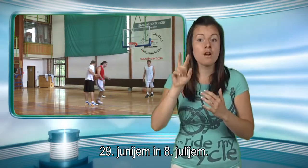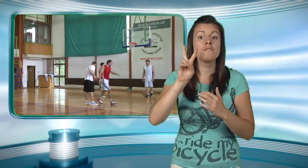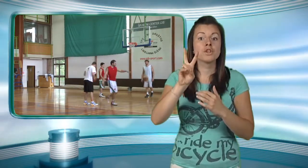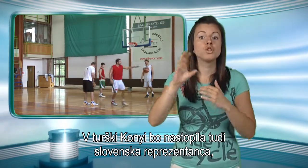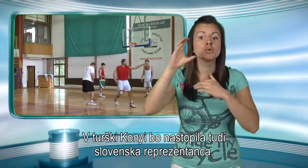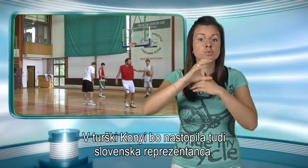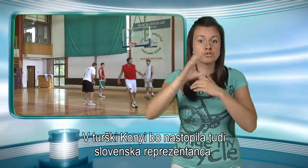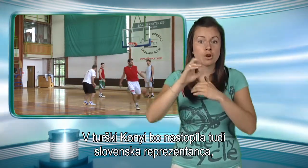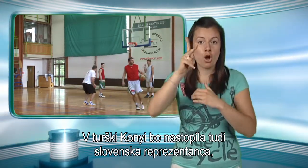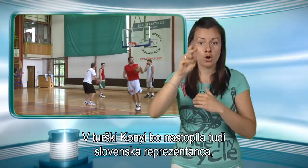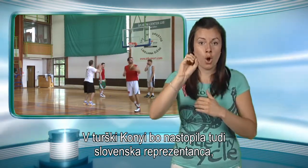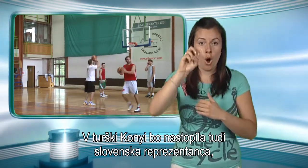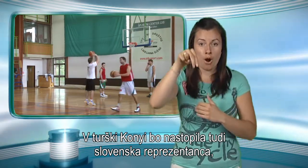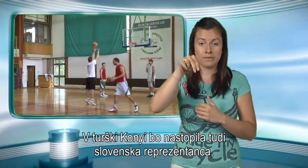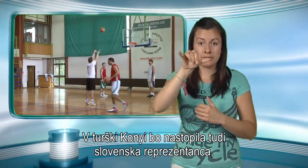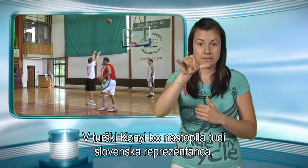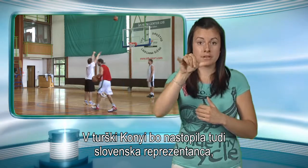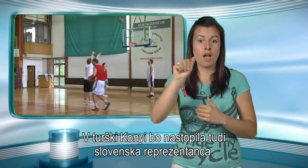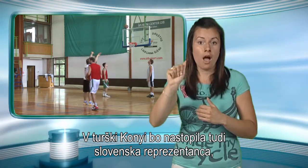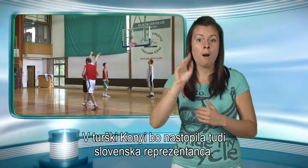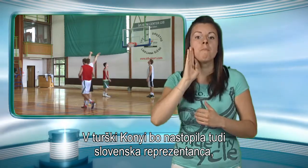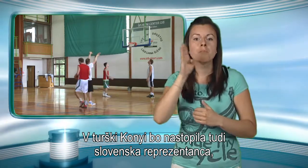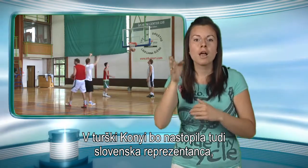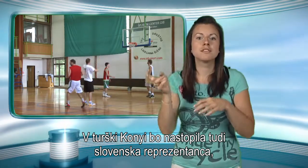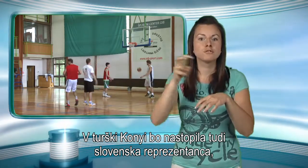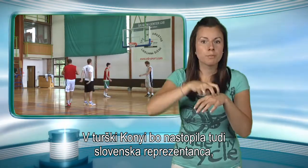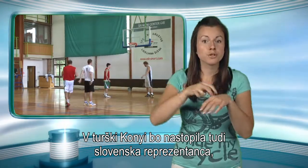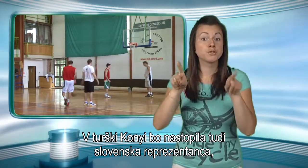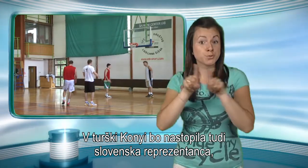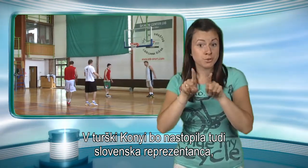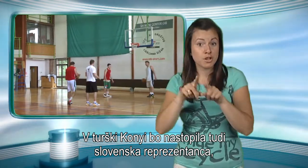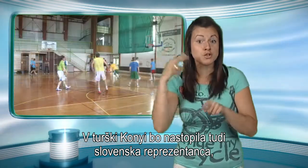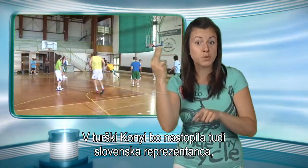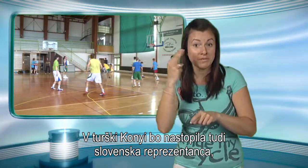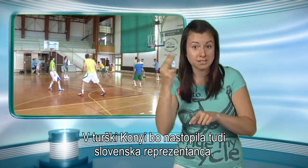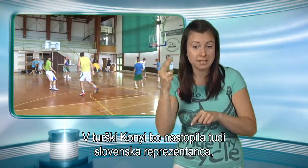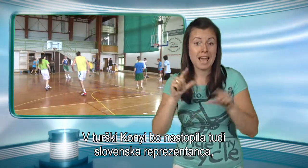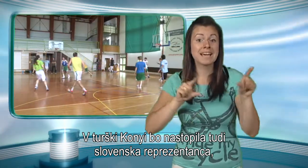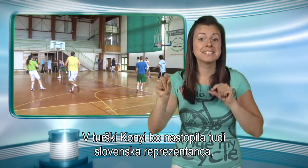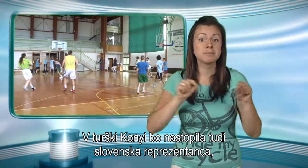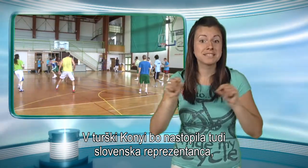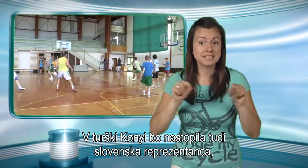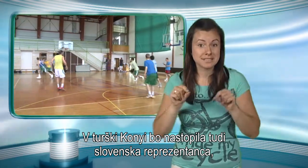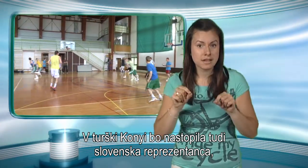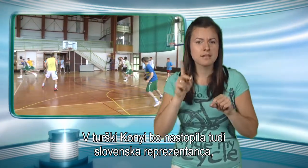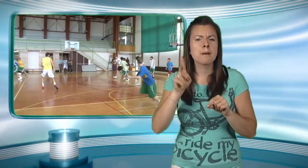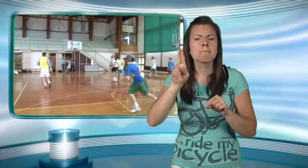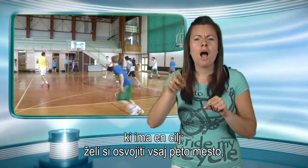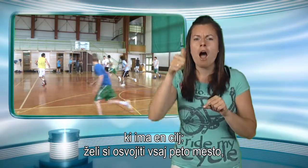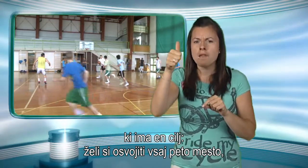V turški Konji bo nastopila tudi slovenska reprezentanca, ki ima en cilj. Želi si osvojiti vsaj 5. mesto, ker bo prvih